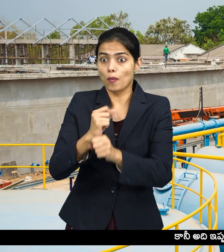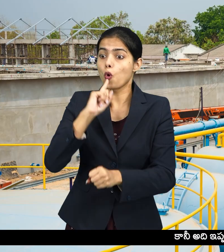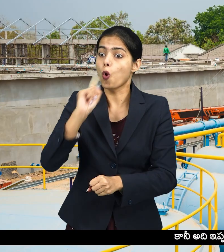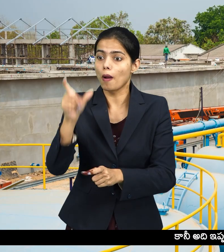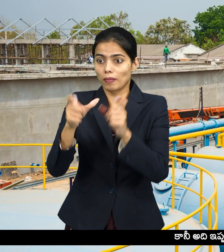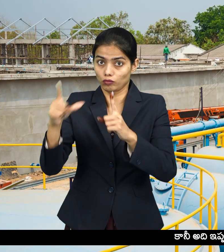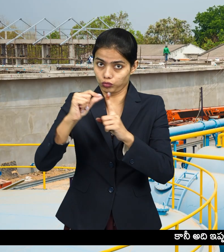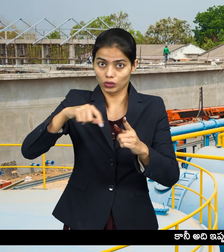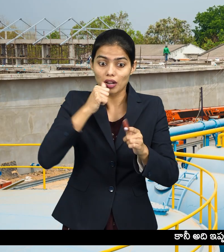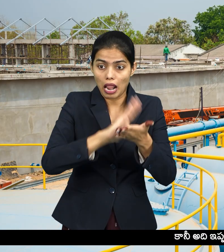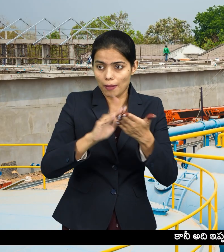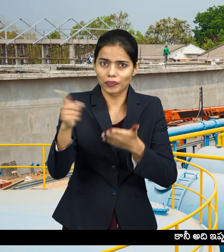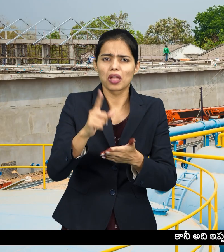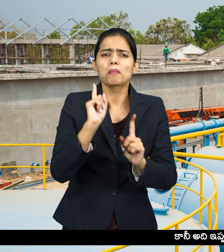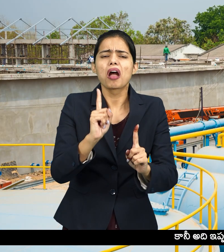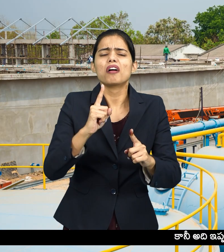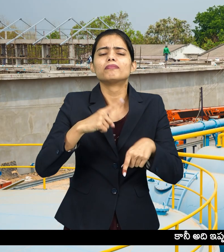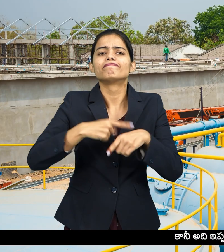లేదు.